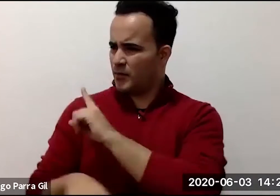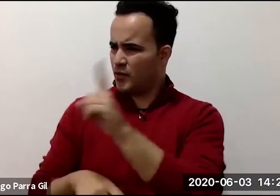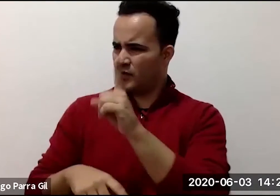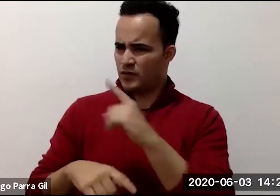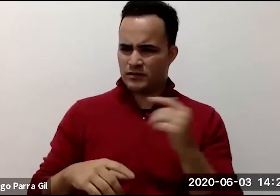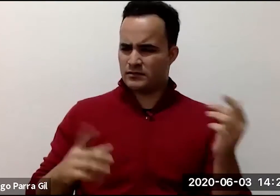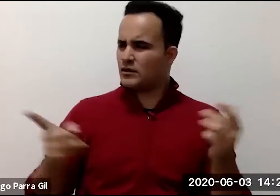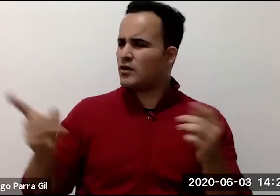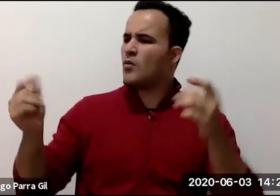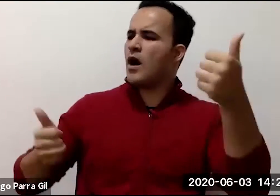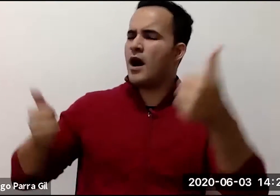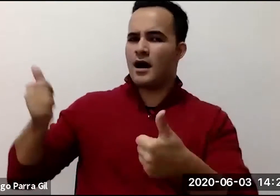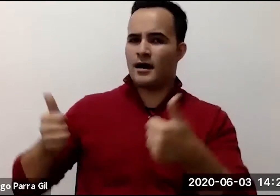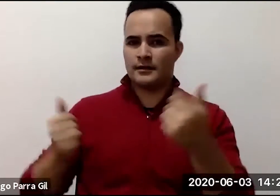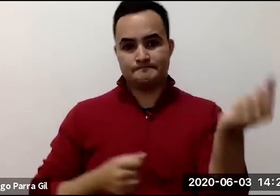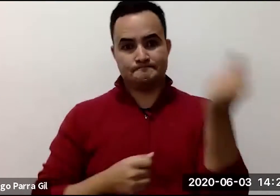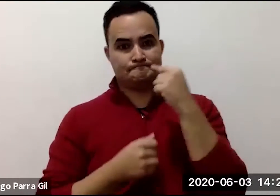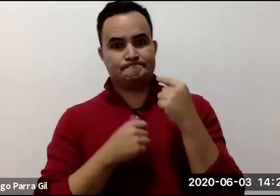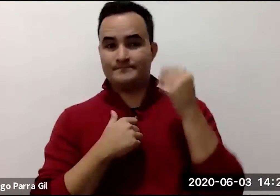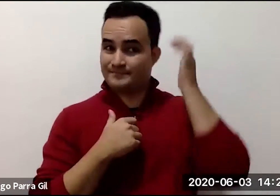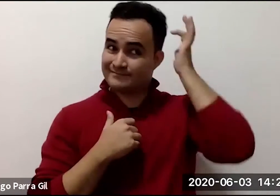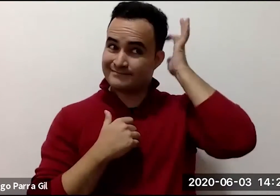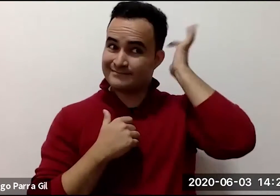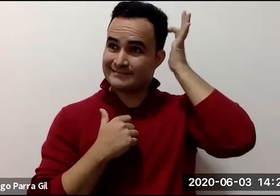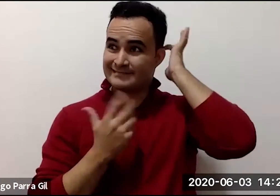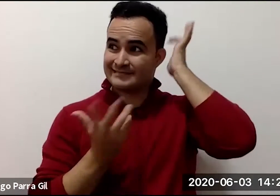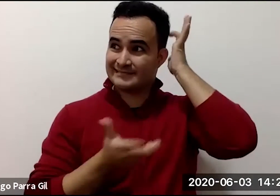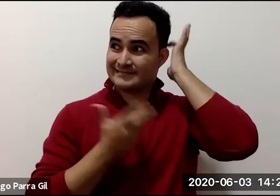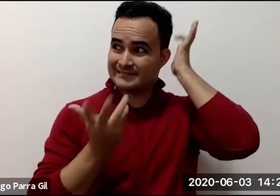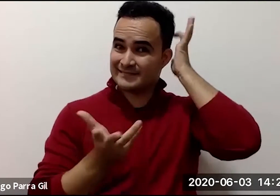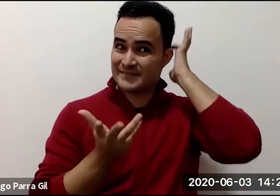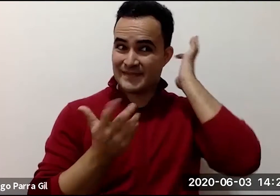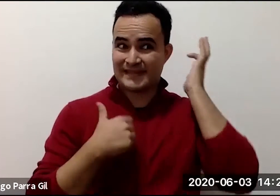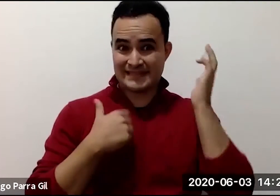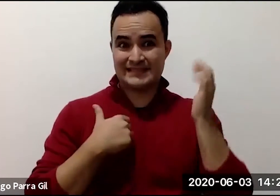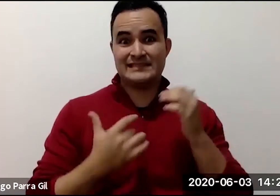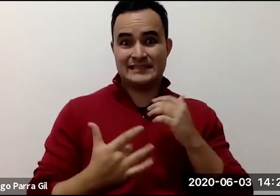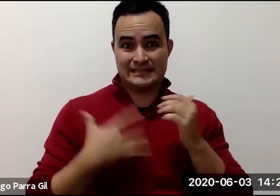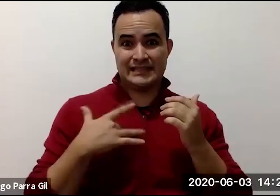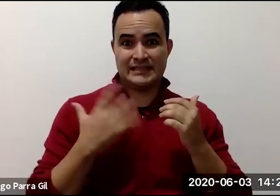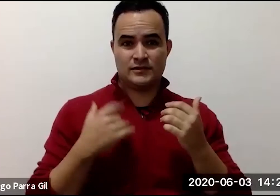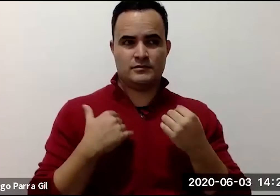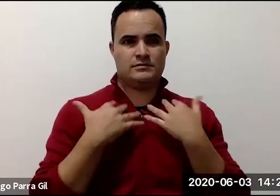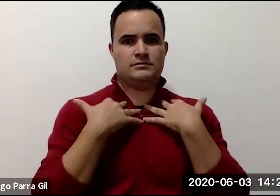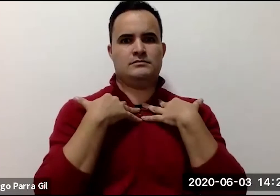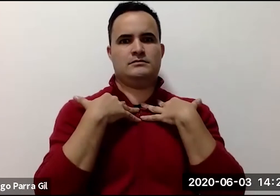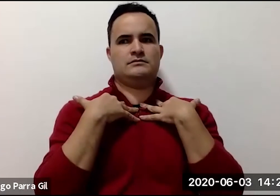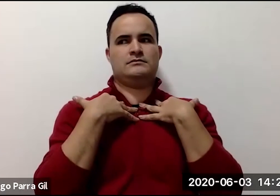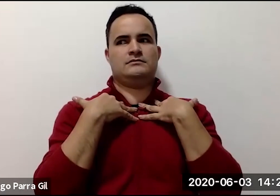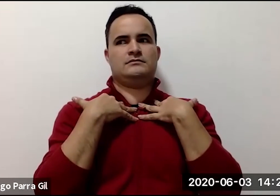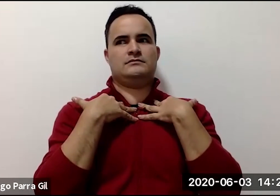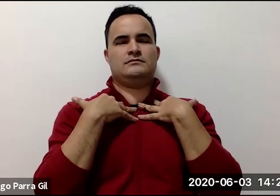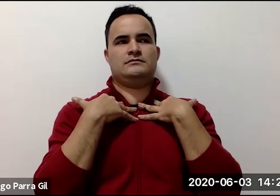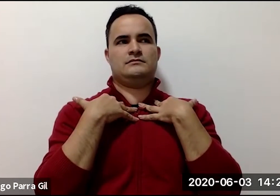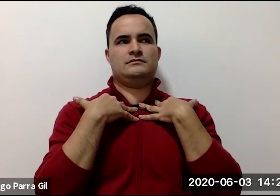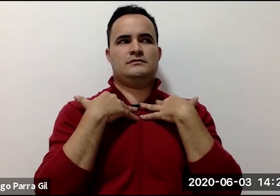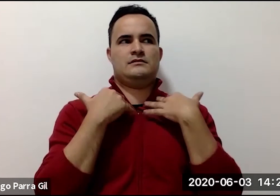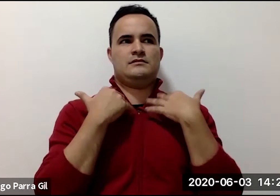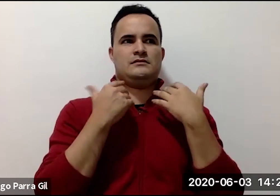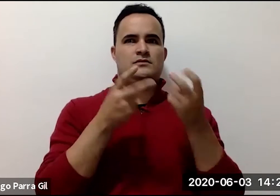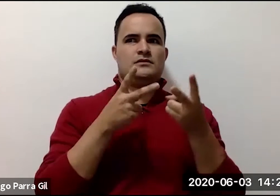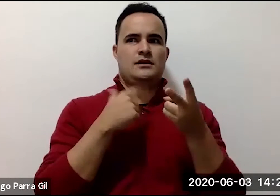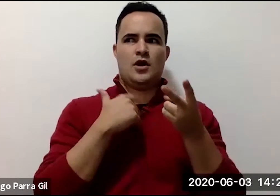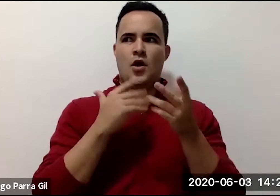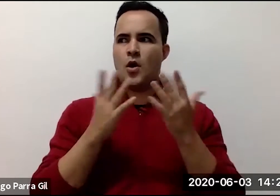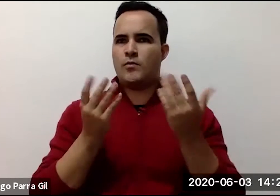eran unos afectos como muy encontrados y los cuales me generaban estrés porque pues yo trataba de buscar la manera de poder adaptarme